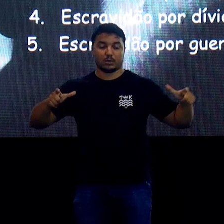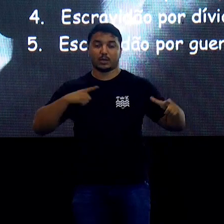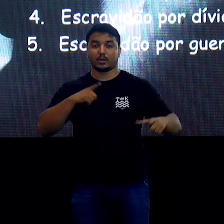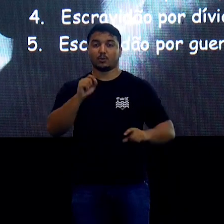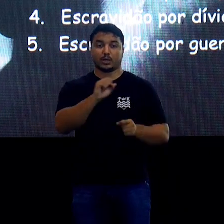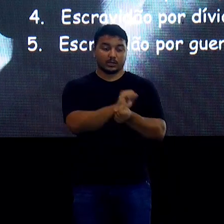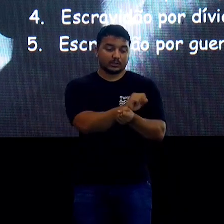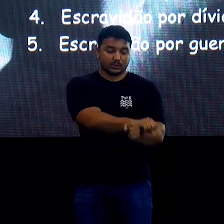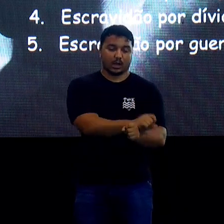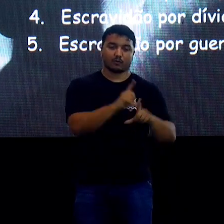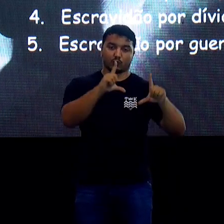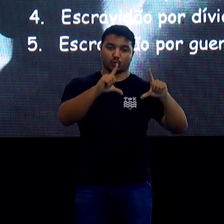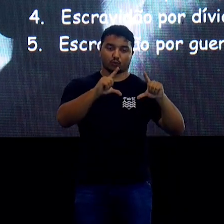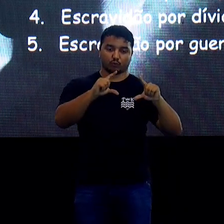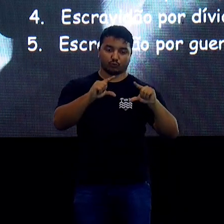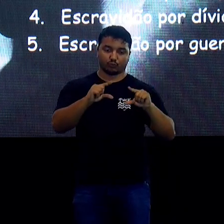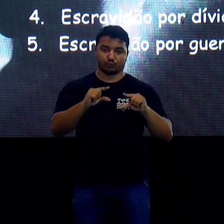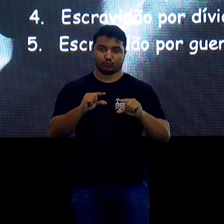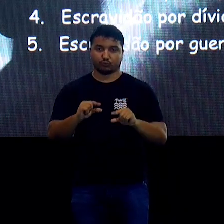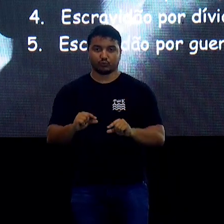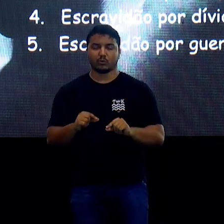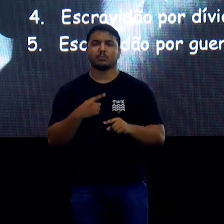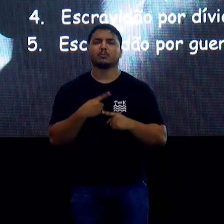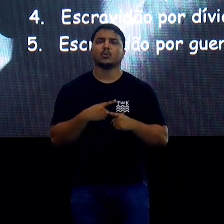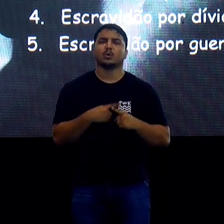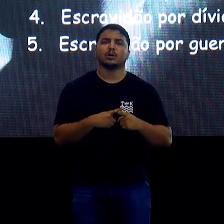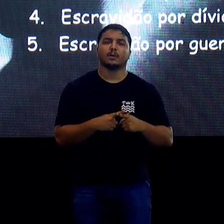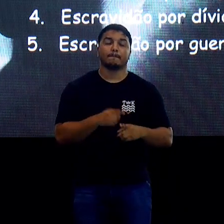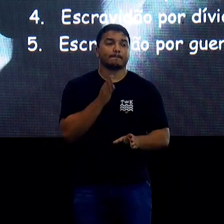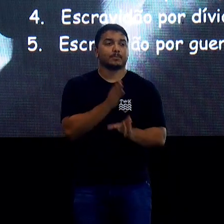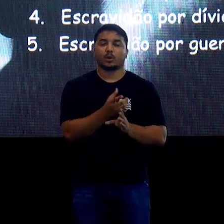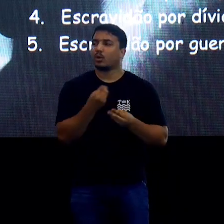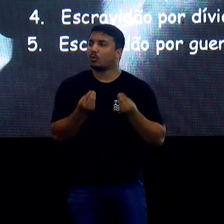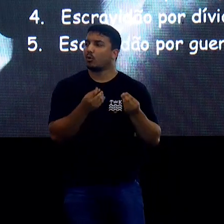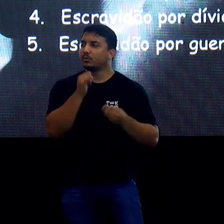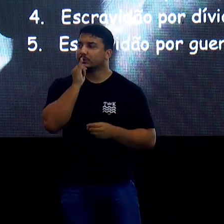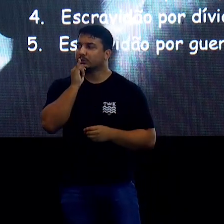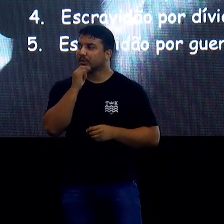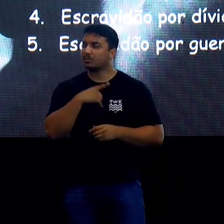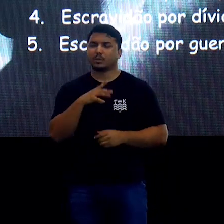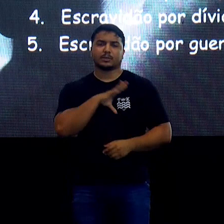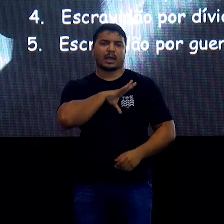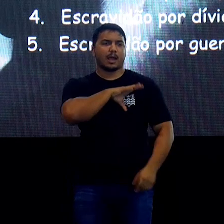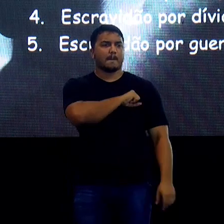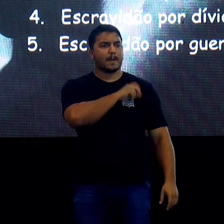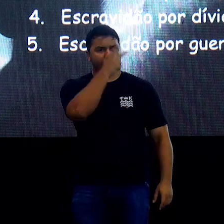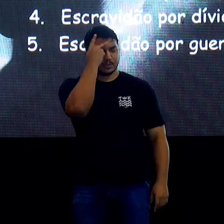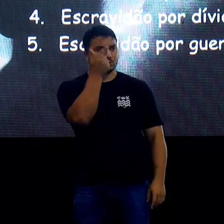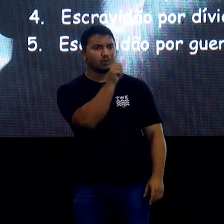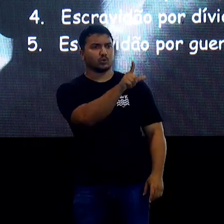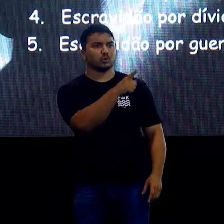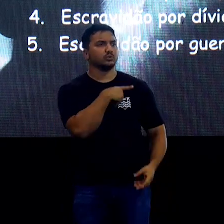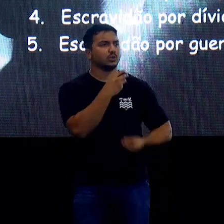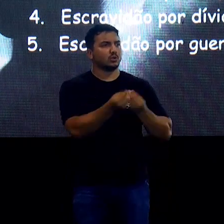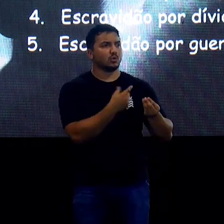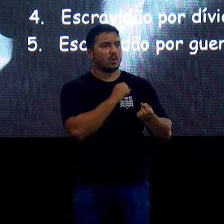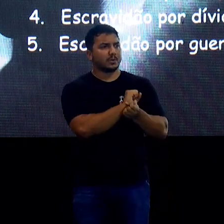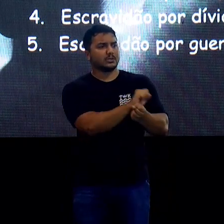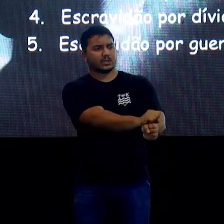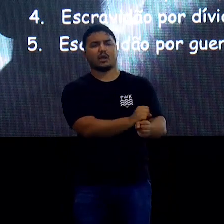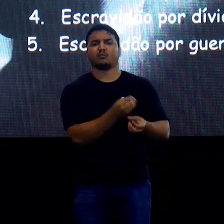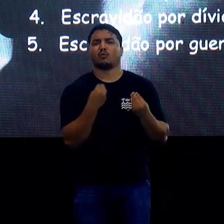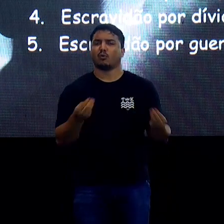a escravidão vai diminuindo. Porque como é que eu posso amar ao próximo e ao mesmo tempo ter